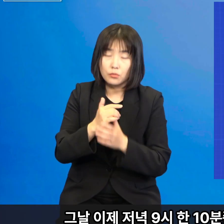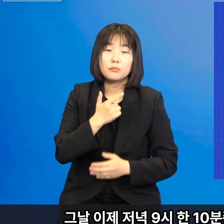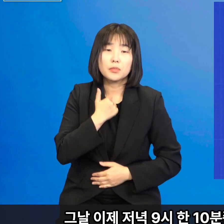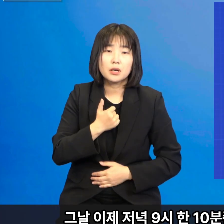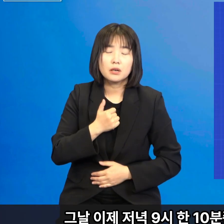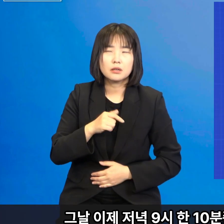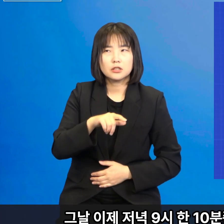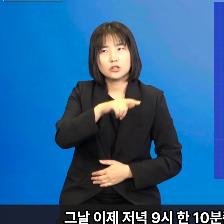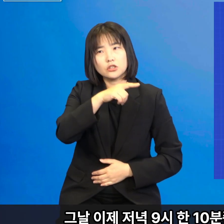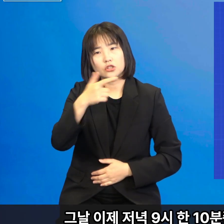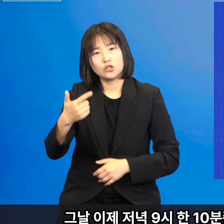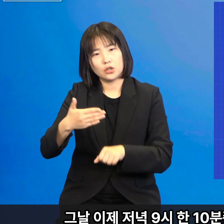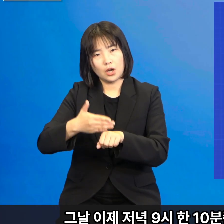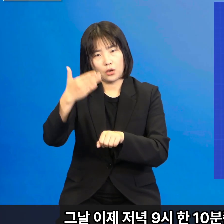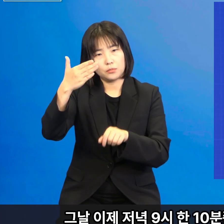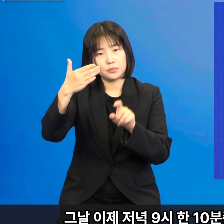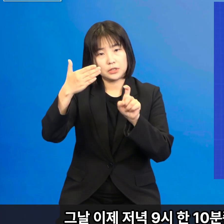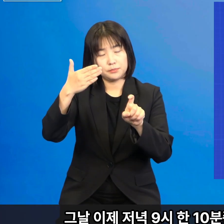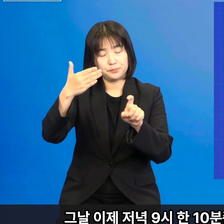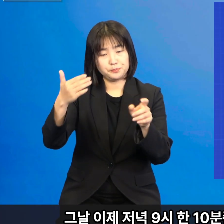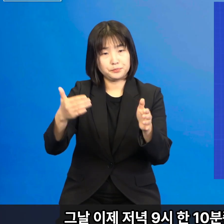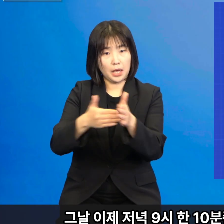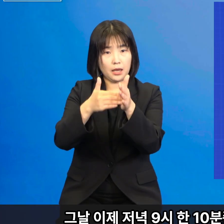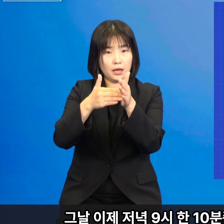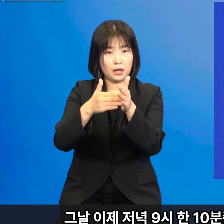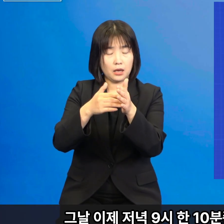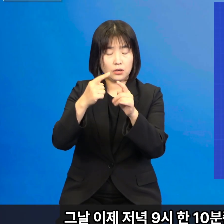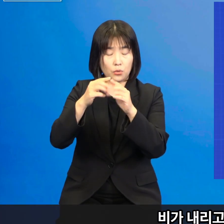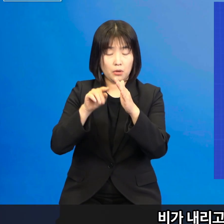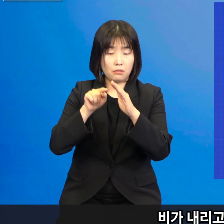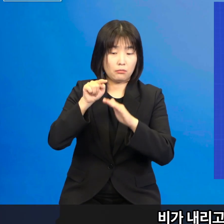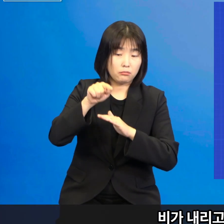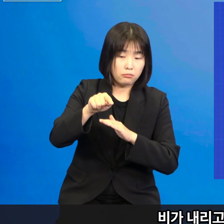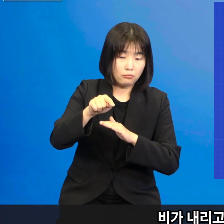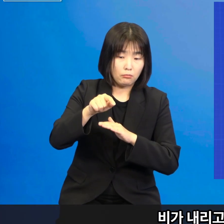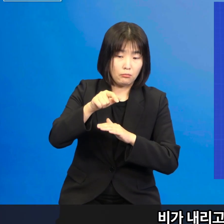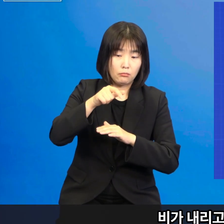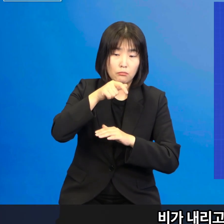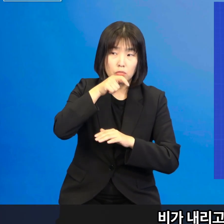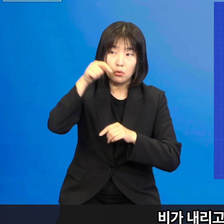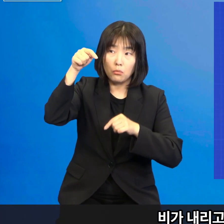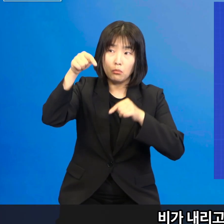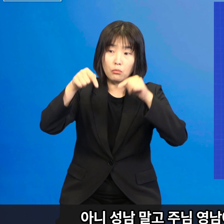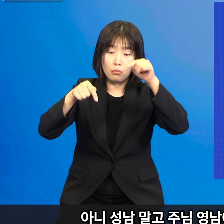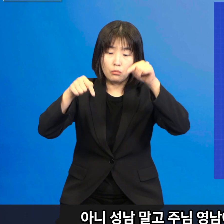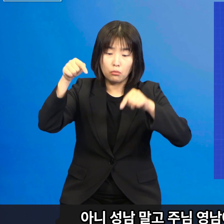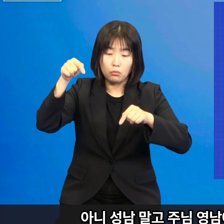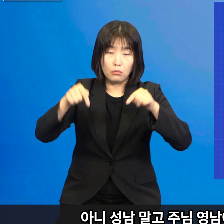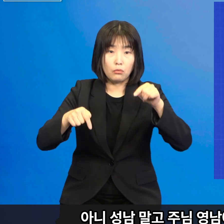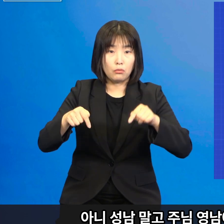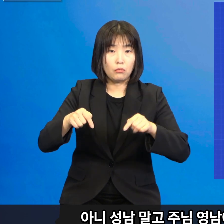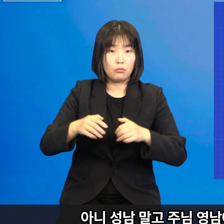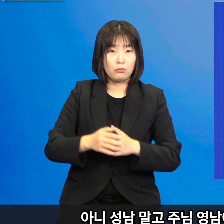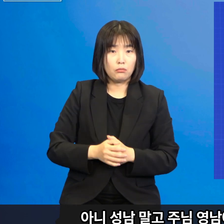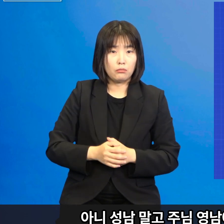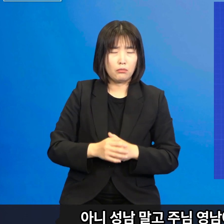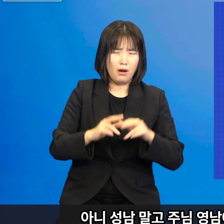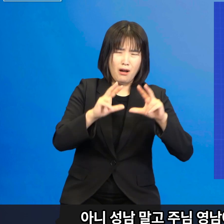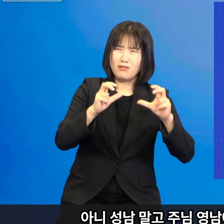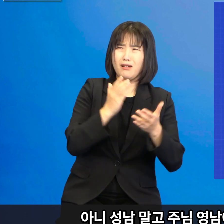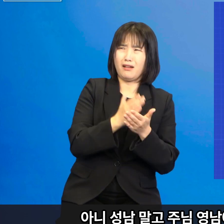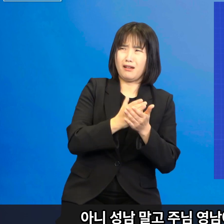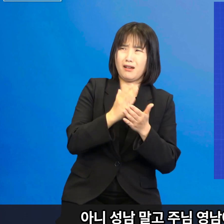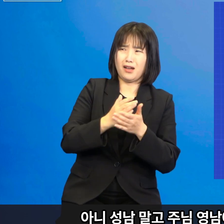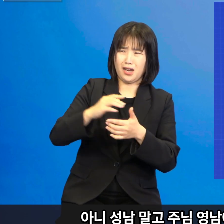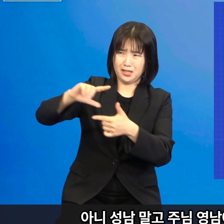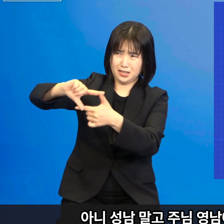저녁 9시 한 10분쯤 끝나서 교회를 딱 나왔는데 비가 내리고 있는 거야. 아니, 성남 말고 주님 영남에